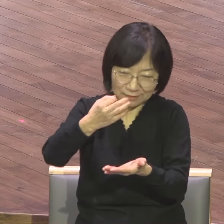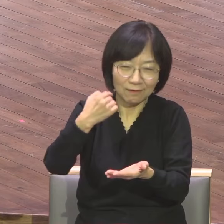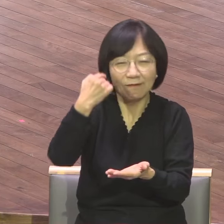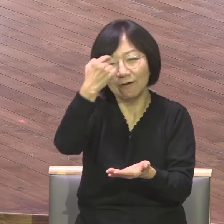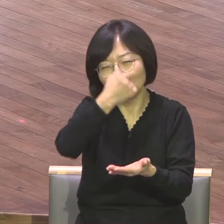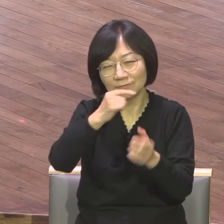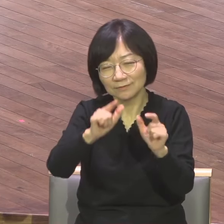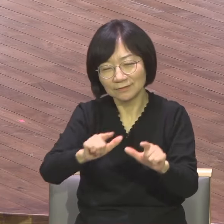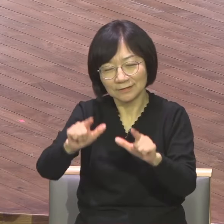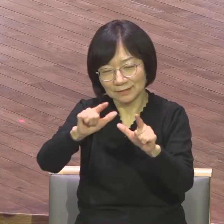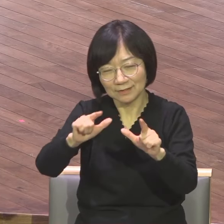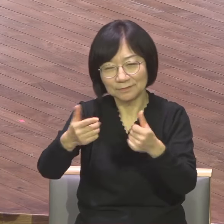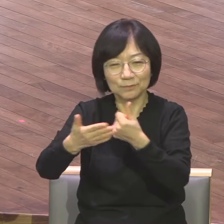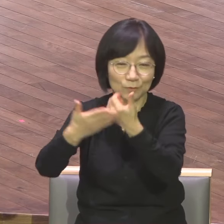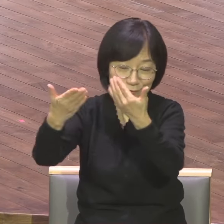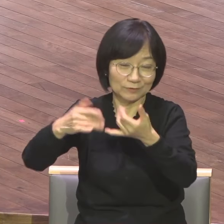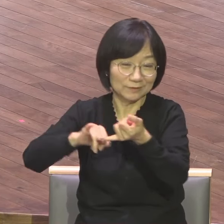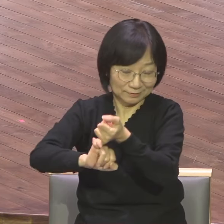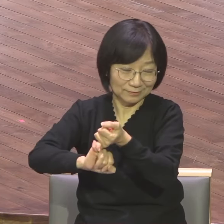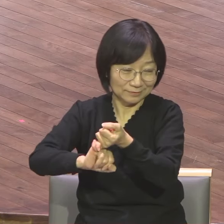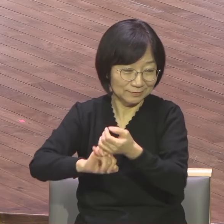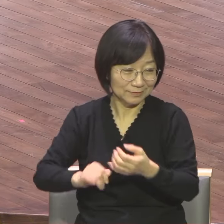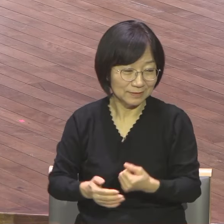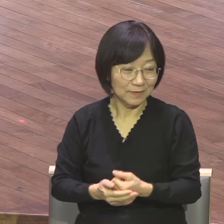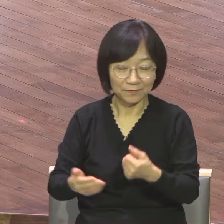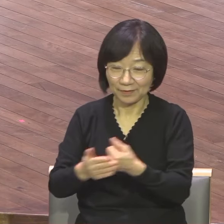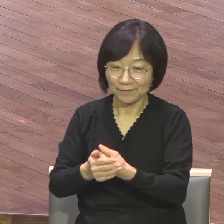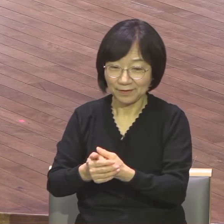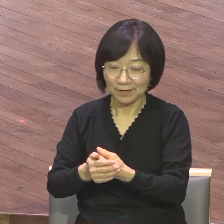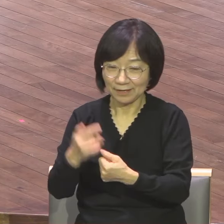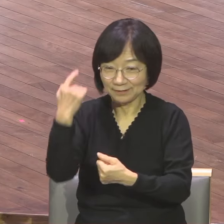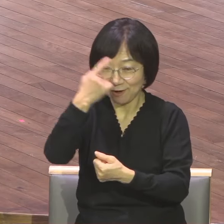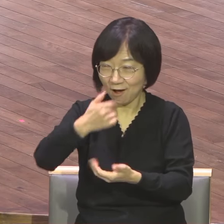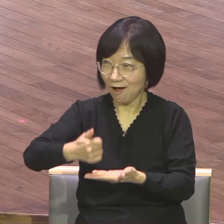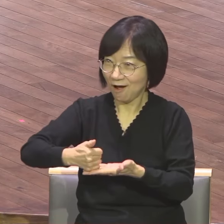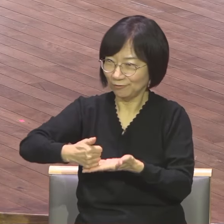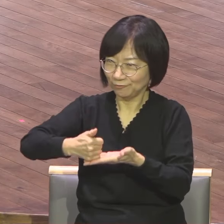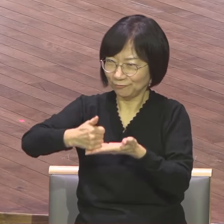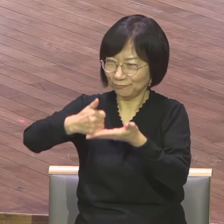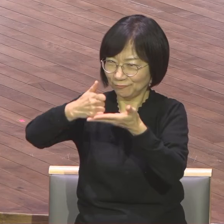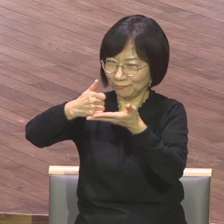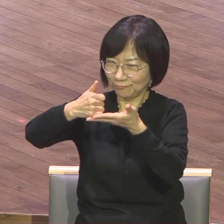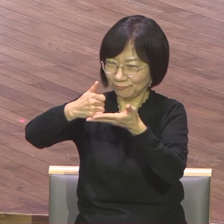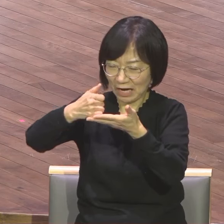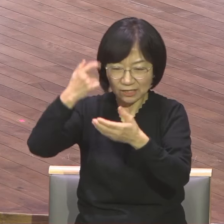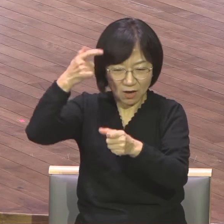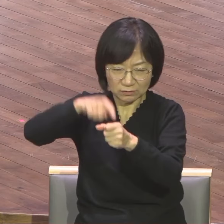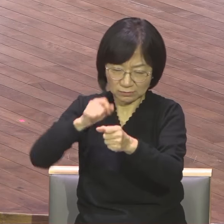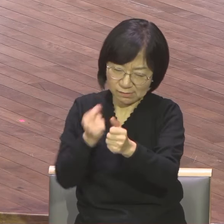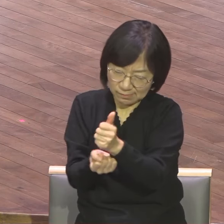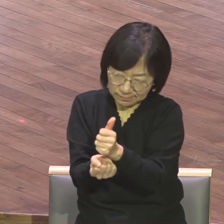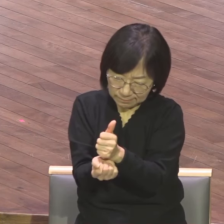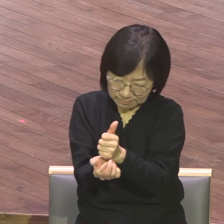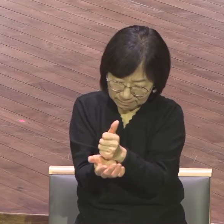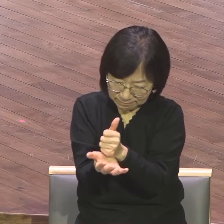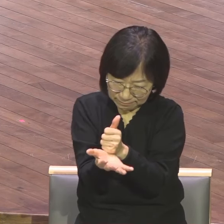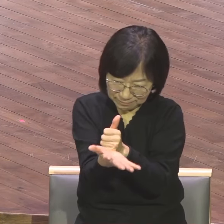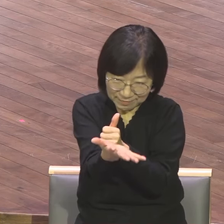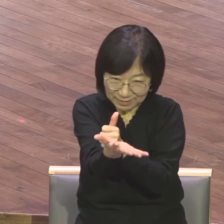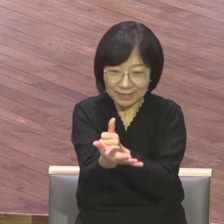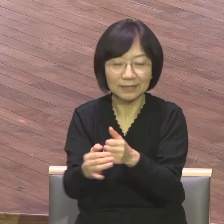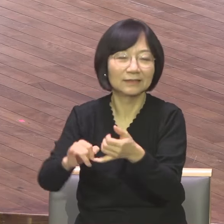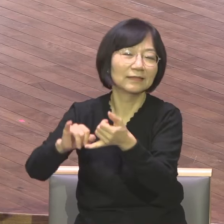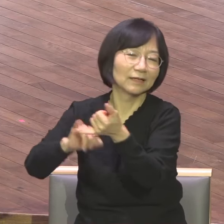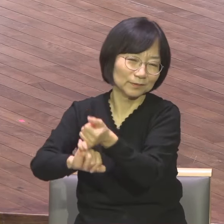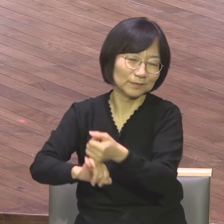해주겠다. 그래서 영적 영향력을 입히는 삶을 살게 해주겠다. 영향력 입히는 삶.